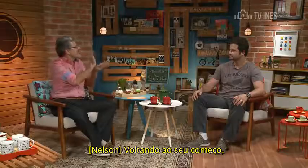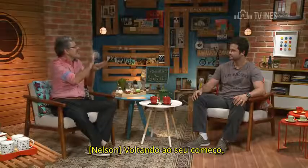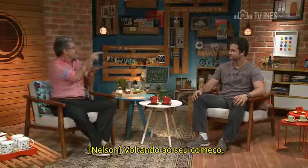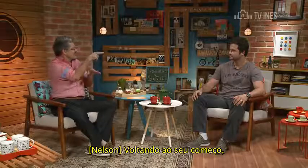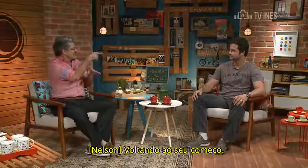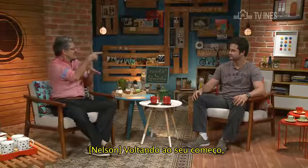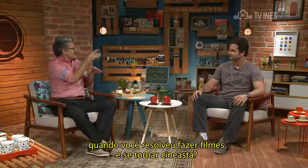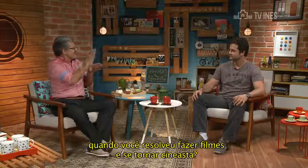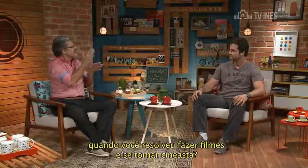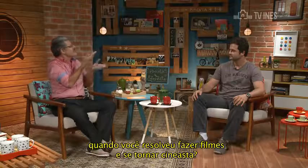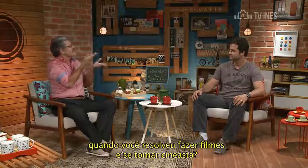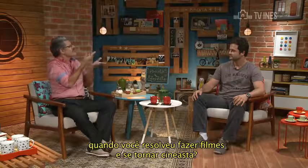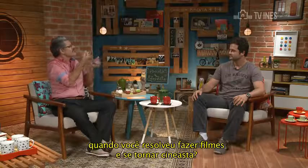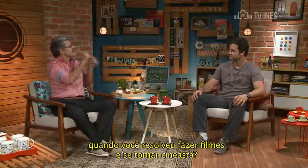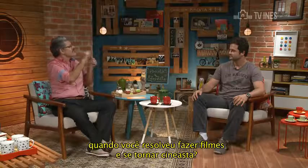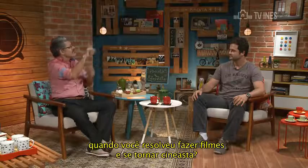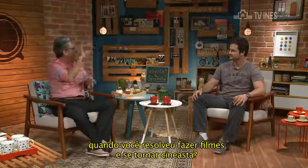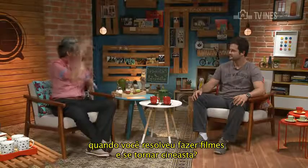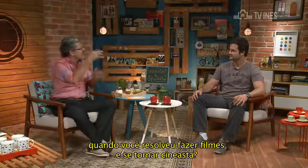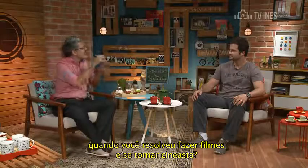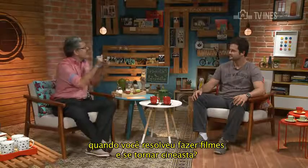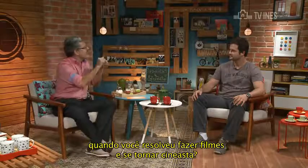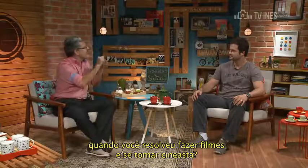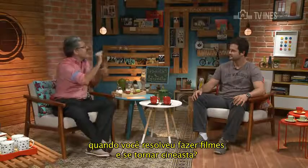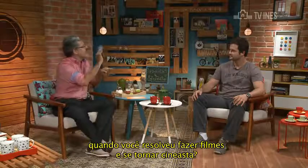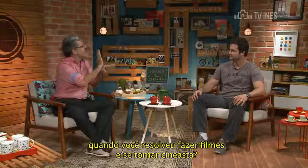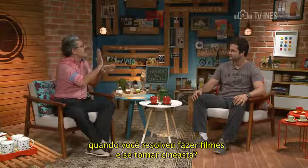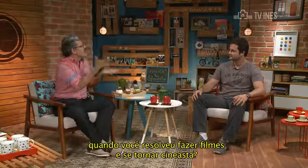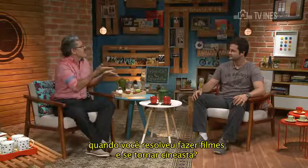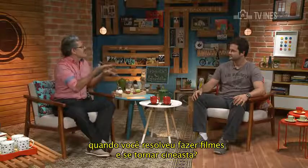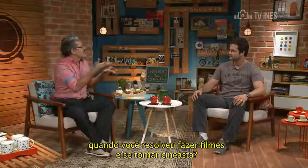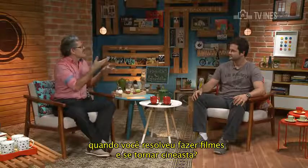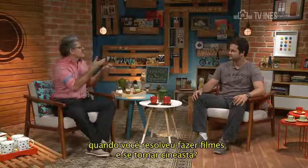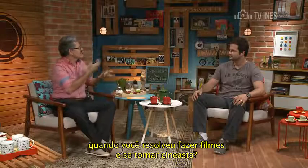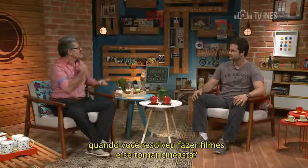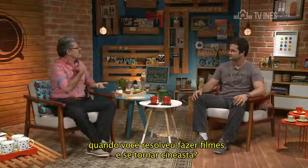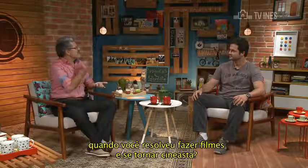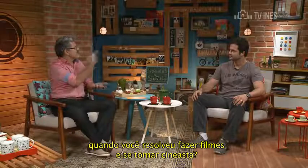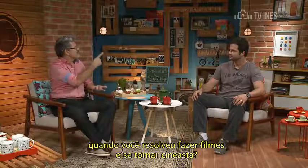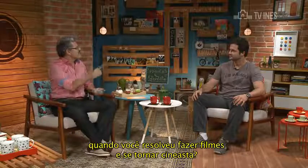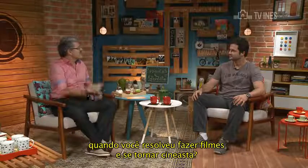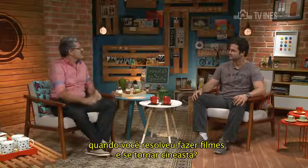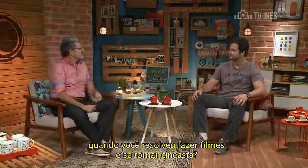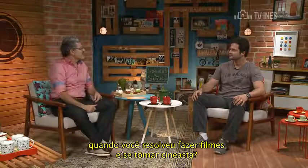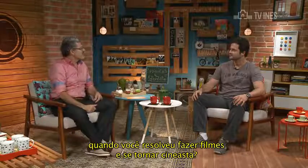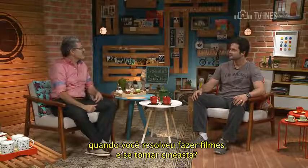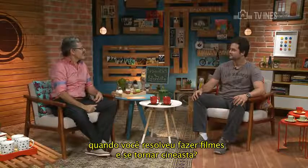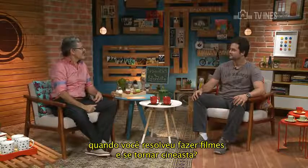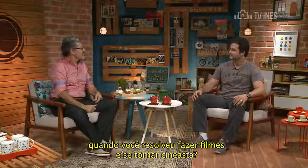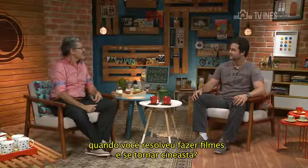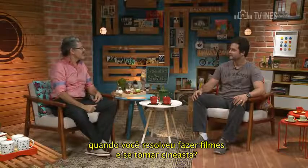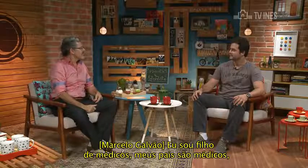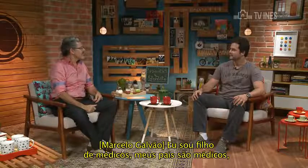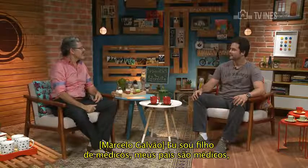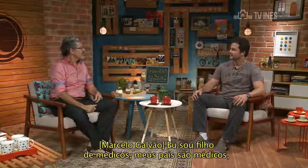Voltando ao seu começo, quando você resolveu fazer filmes e se tornar cineasta?